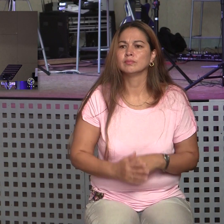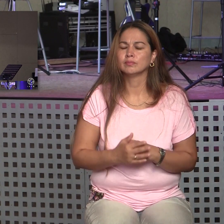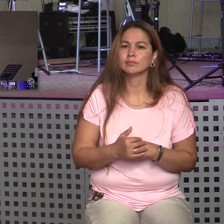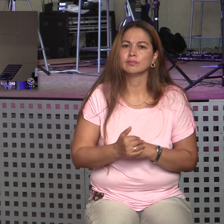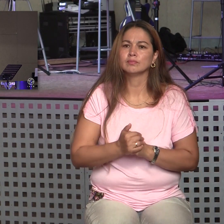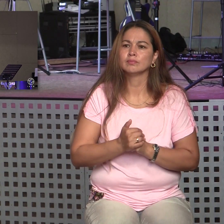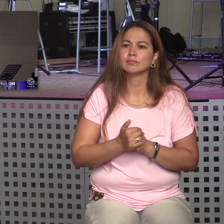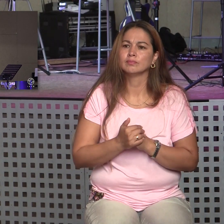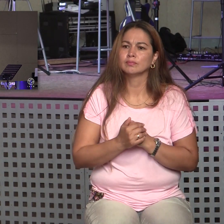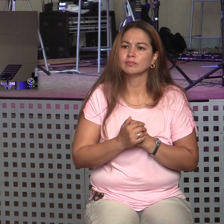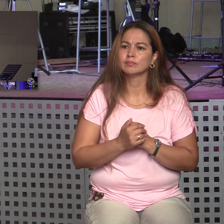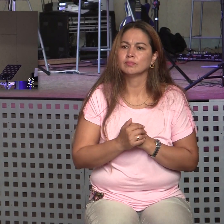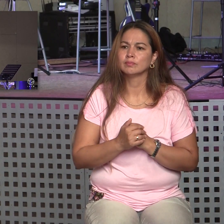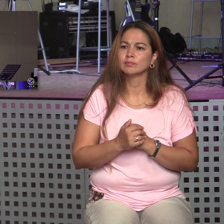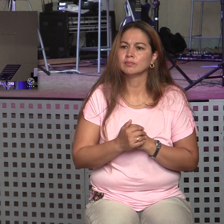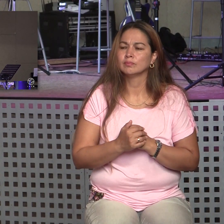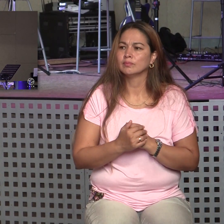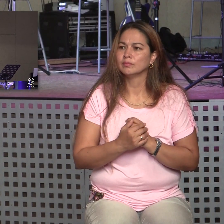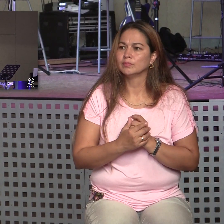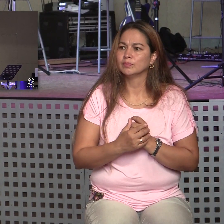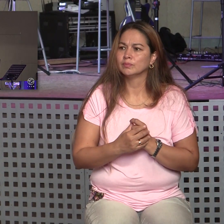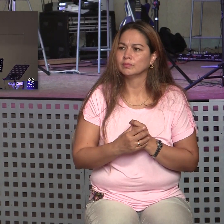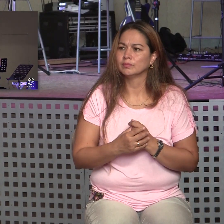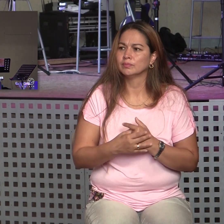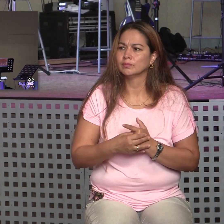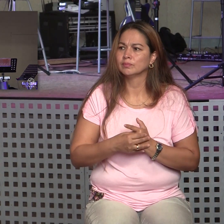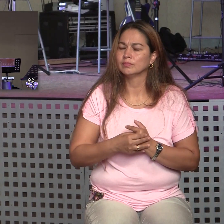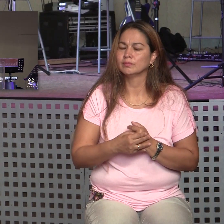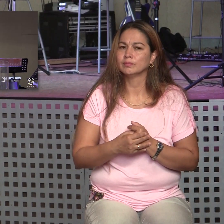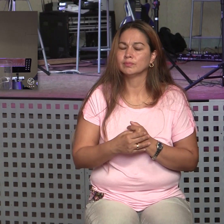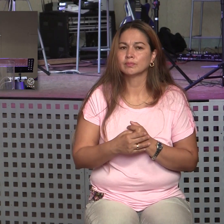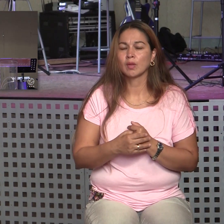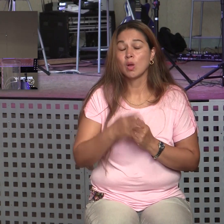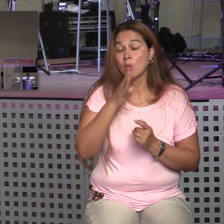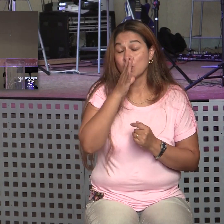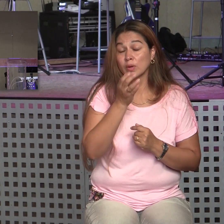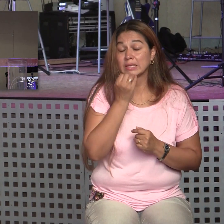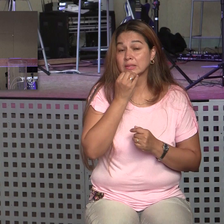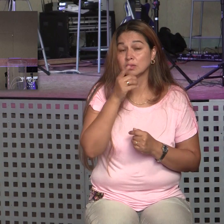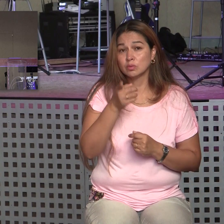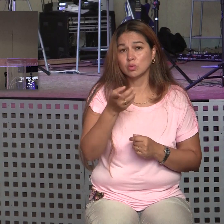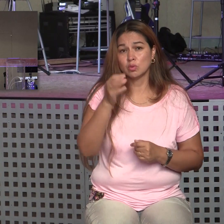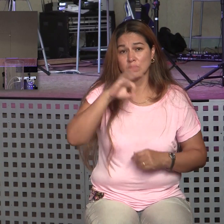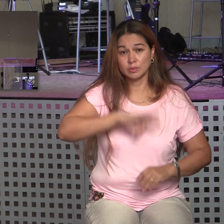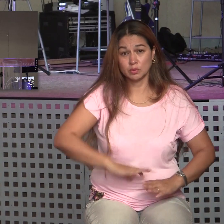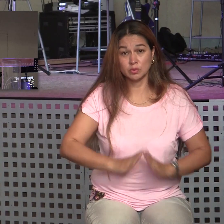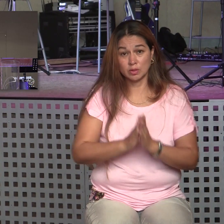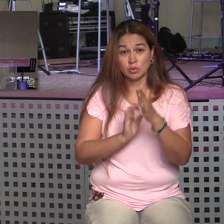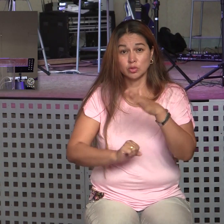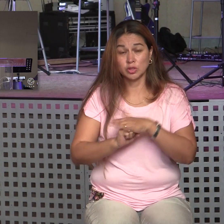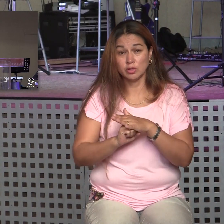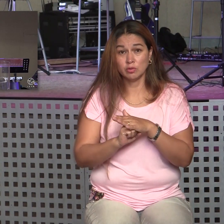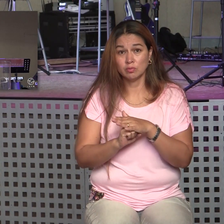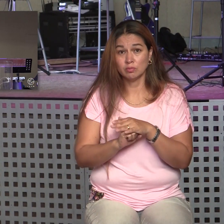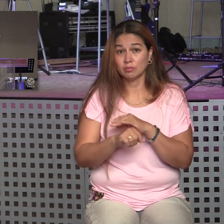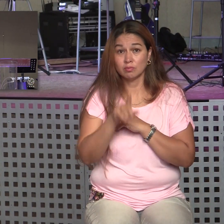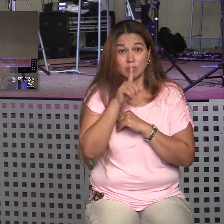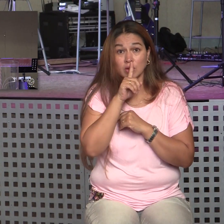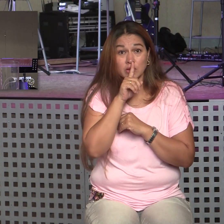como otro. ¿Por qué? Mira toda la base que te he puesto. Porque los que son movidos por el Espíritu Santo no pueden